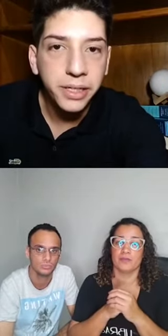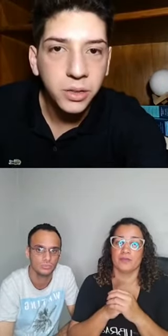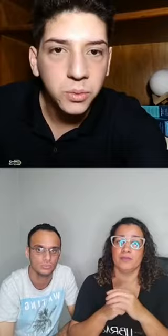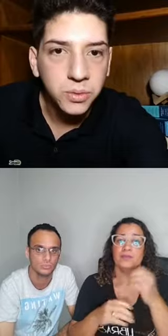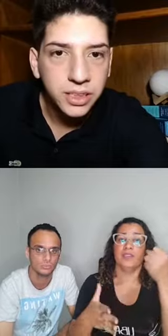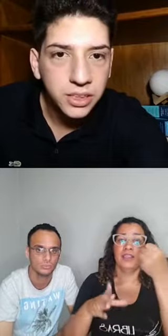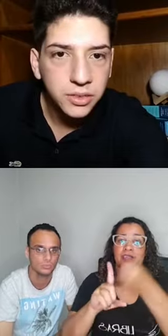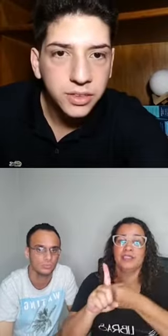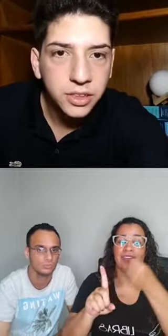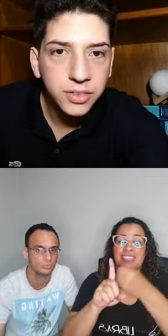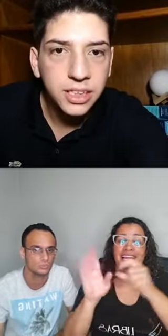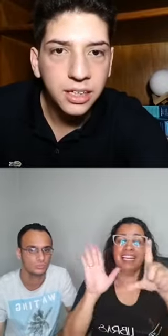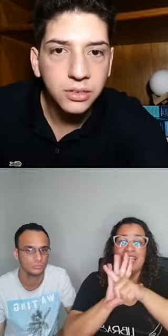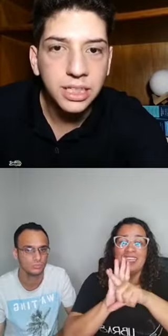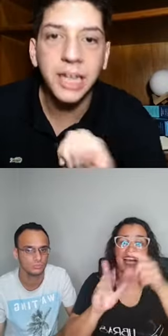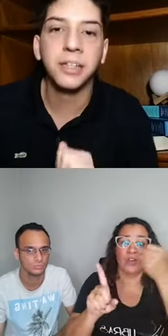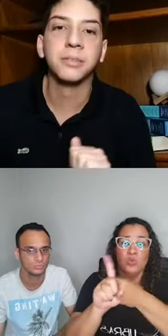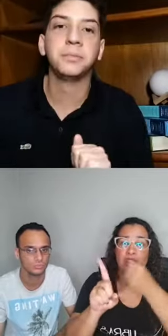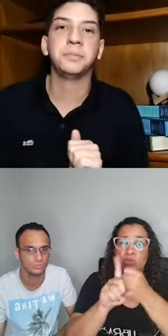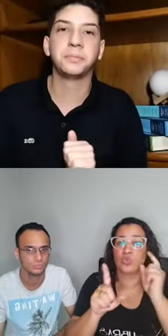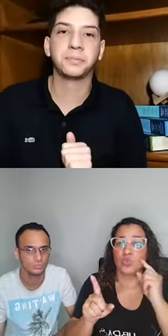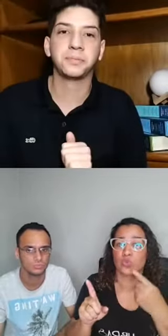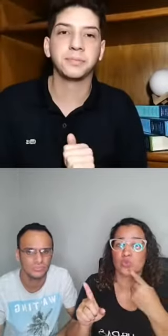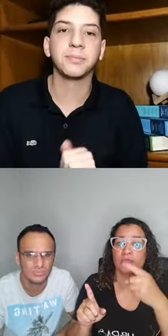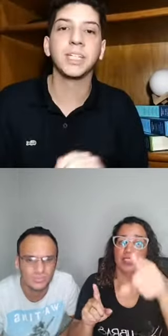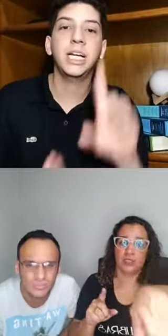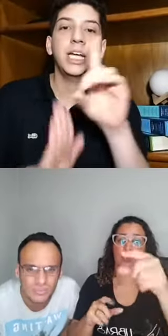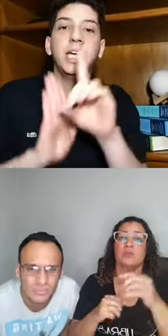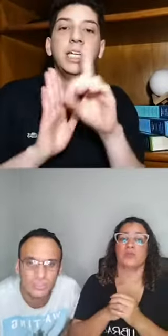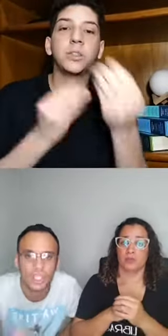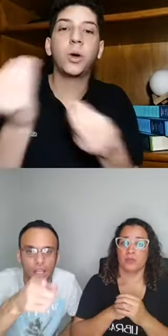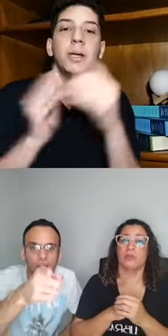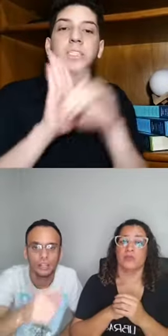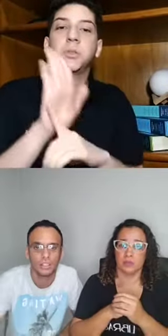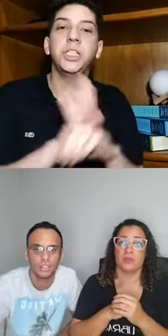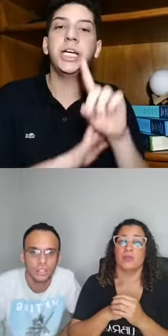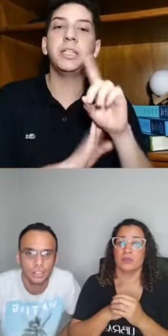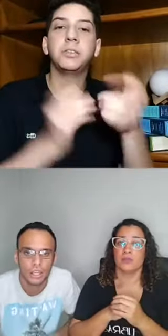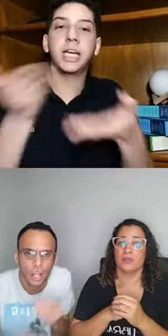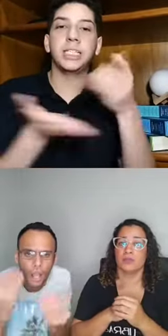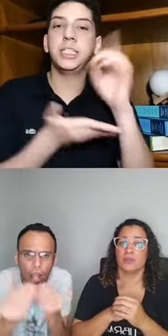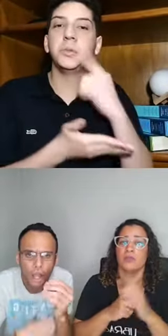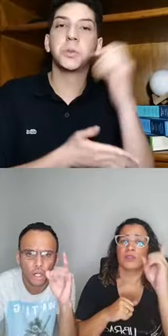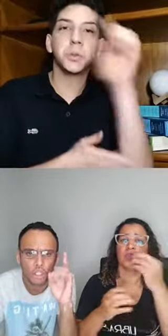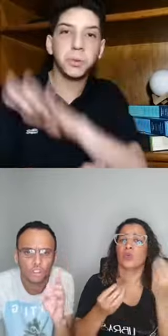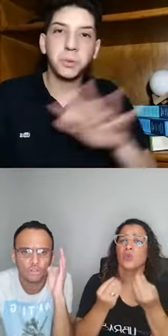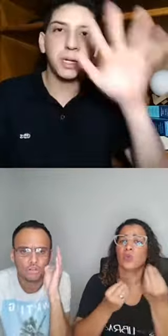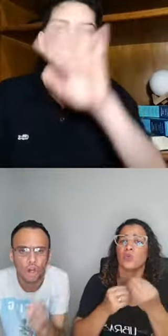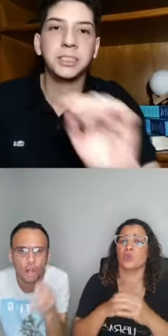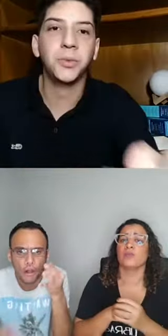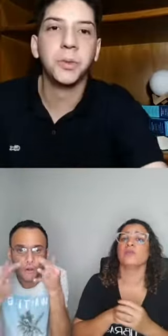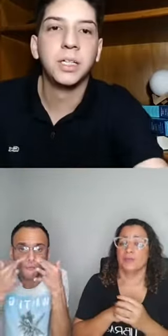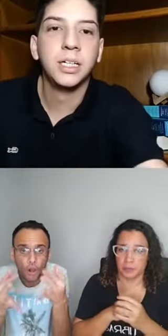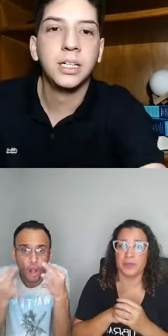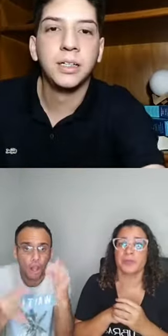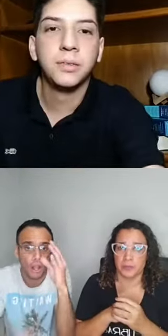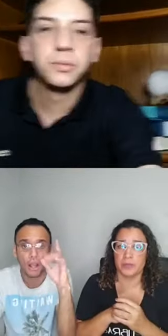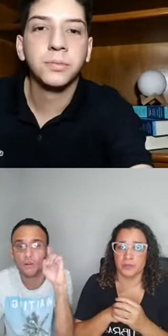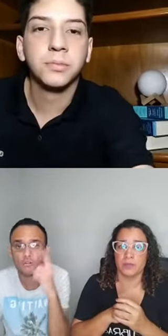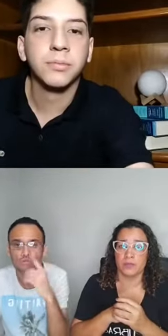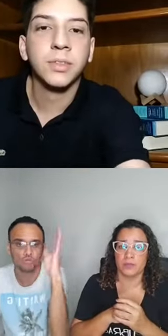Cadê a pergunta? Deixa eu ver. Deixa eu ver se Da ela... lei, da luta do surdo. Isso. Como é que são os direitos que atendem os surdos no Brasil?